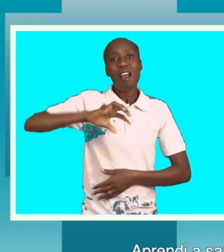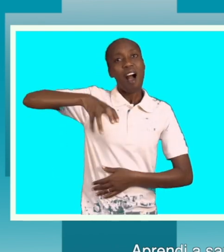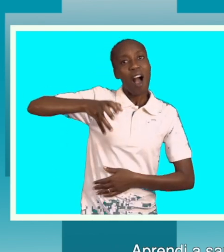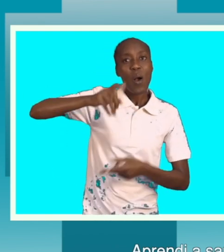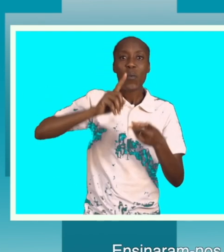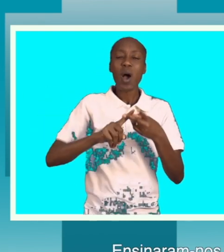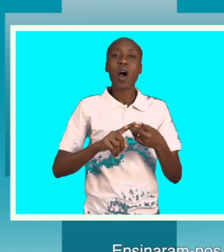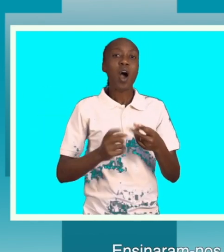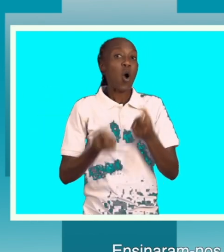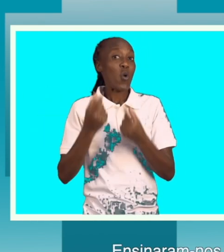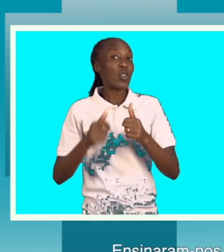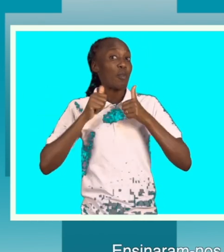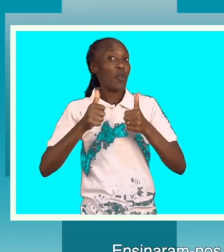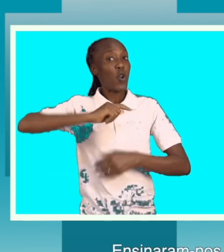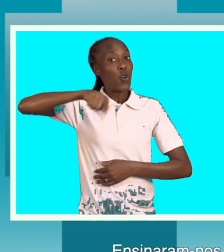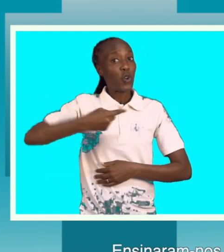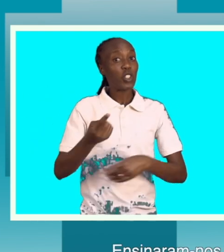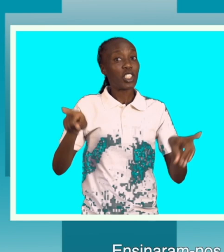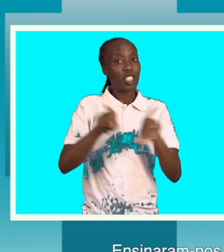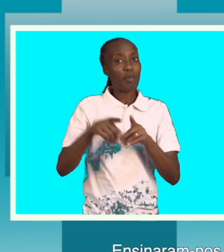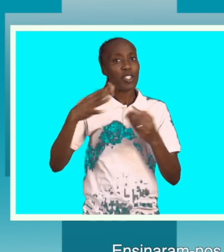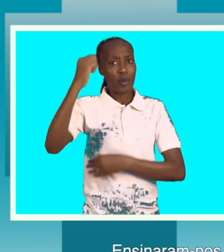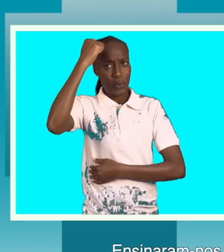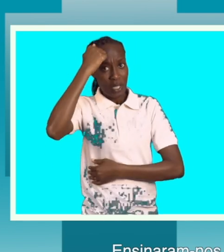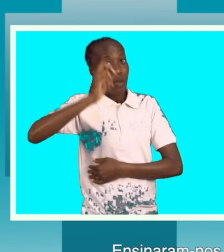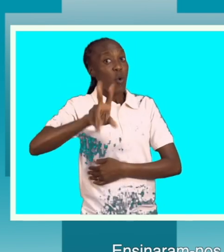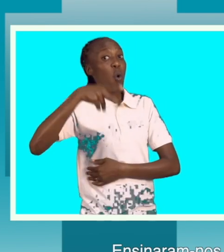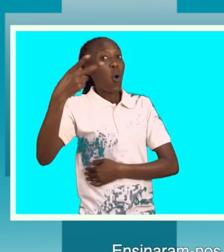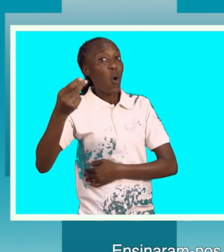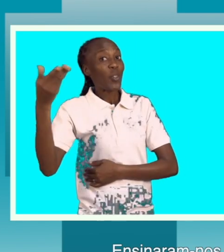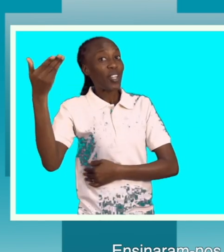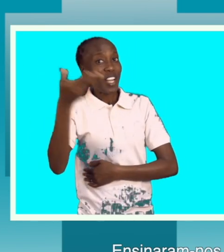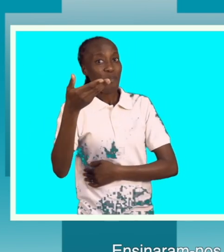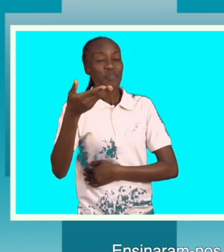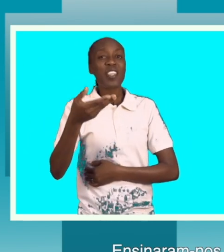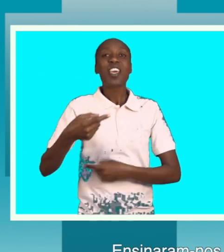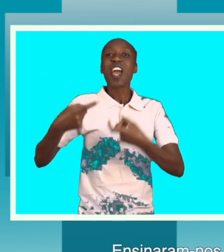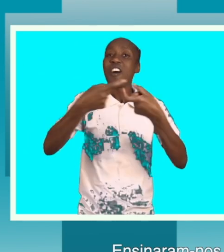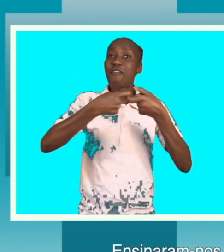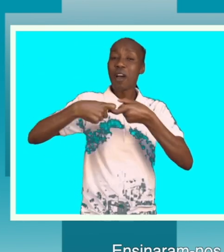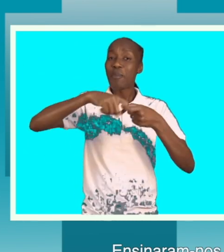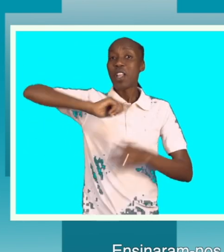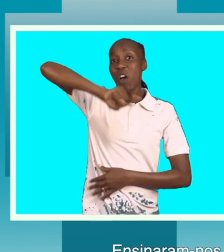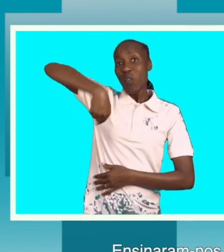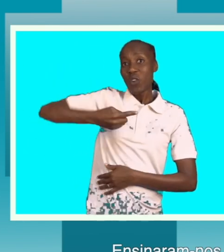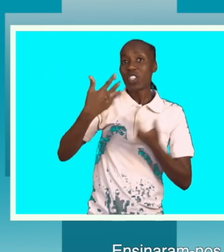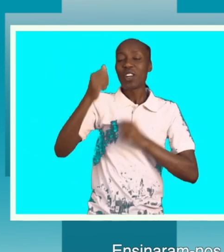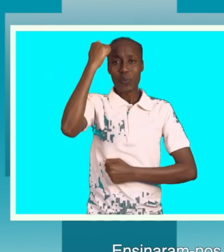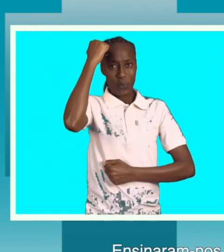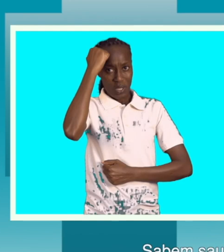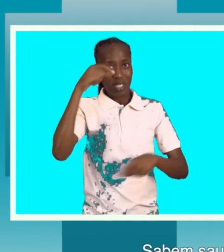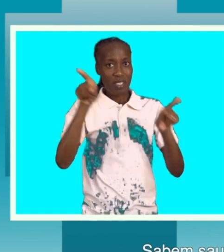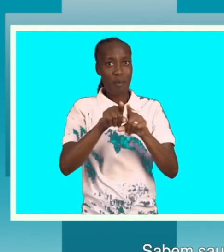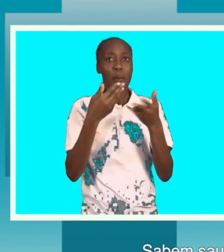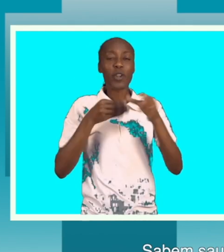Sule E aprendemos também Como eles dançam Nos ensinaram Nós também ensinamos Nossa língua daqui No centro